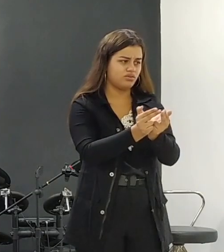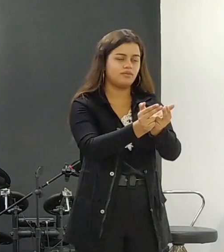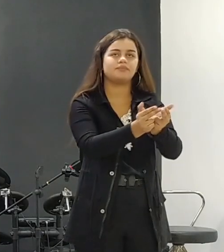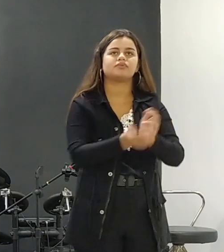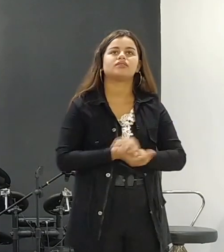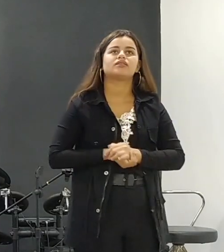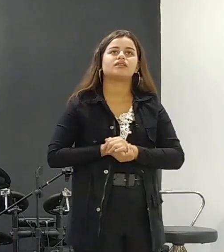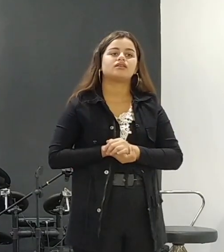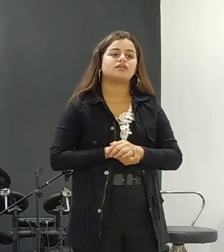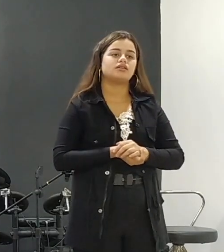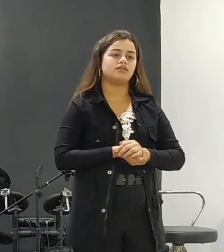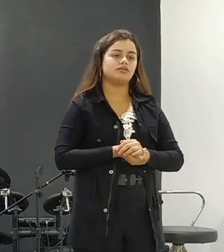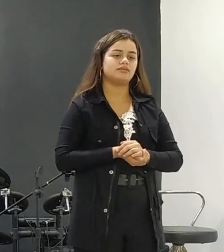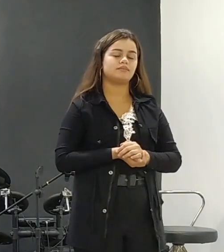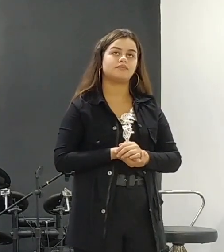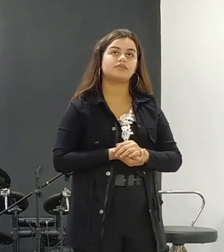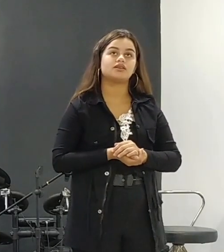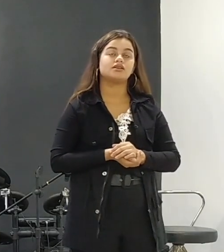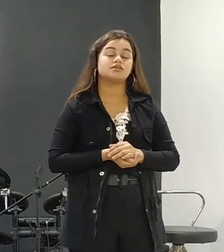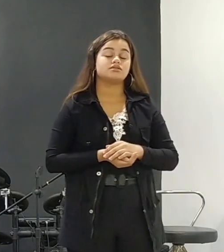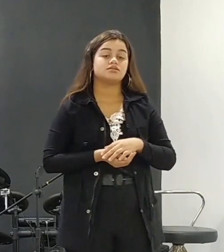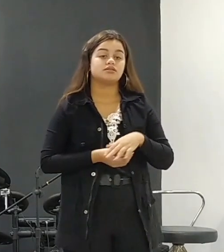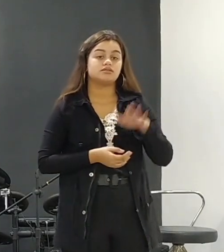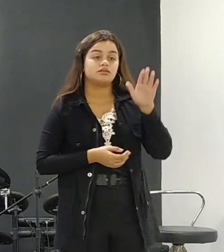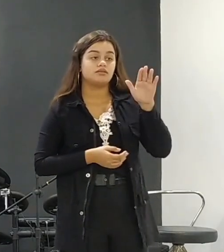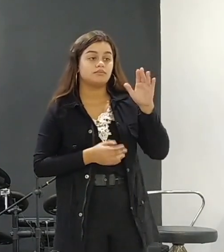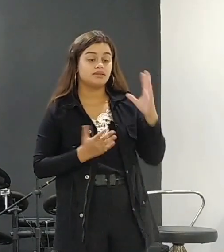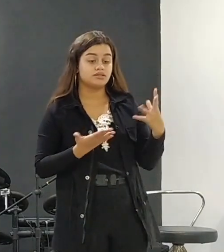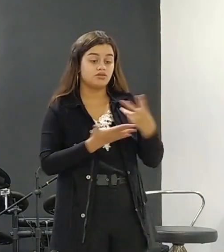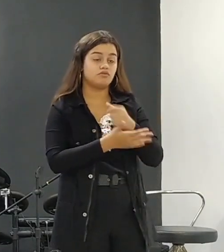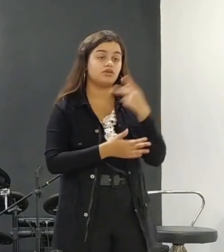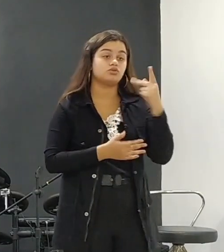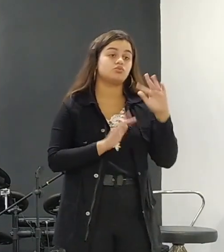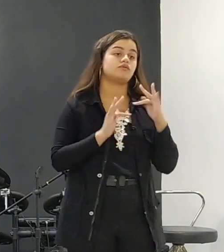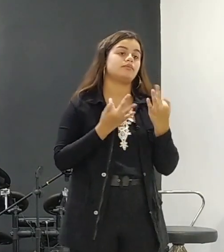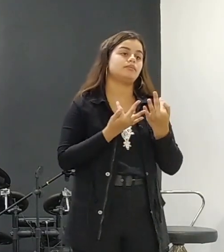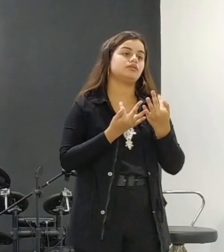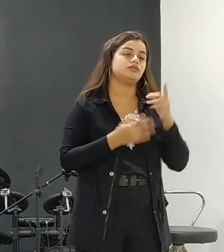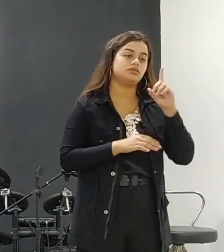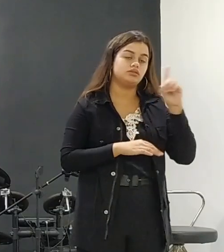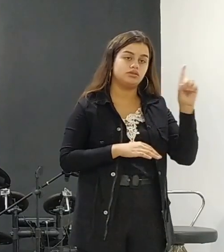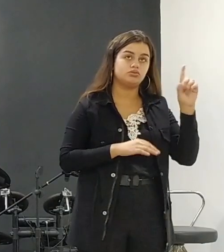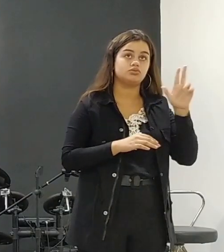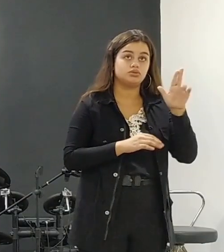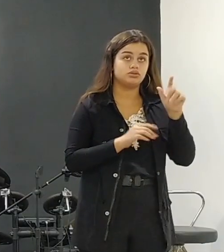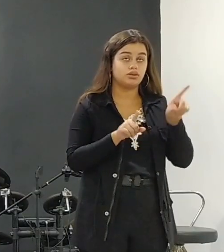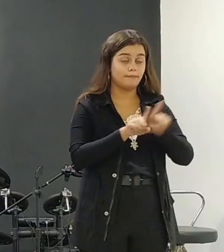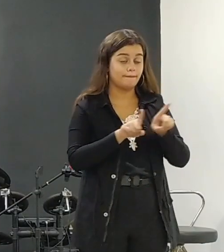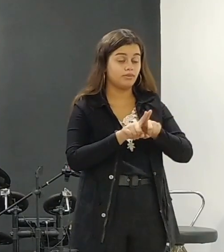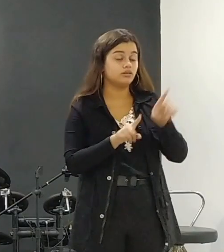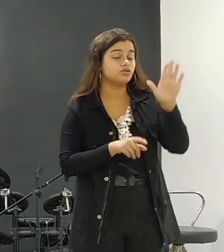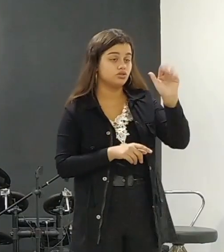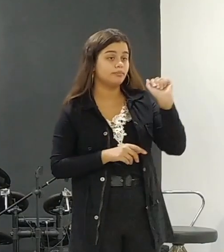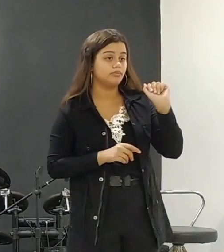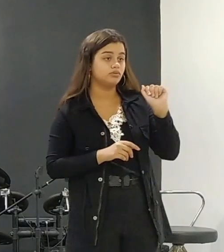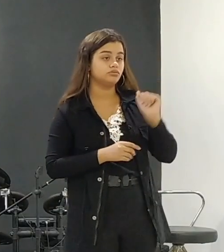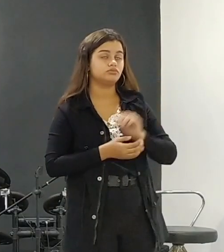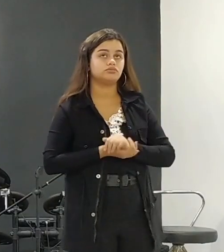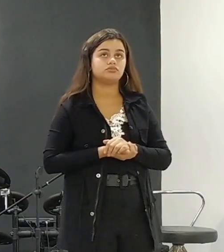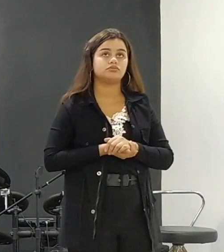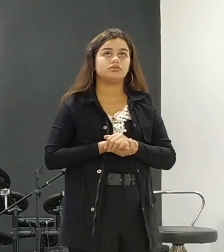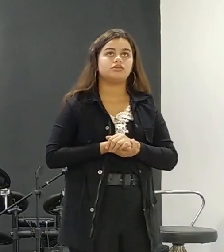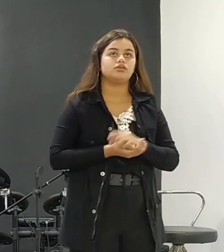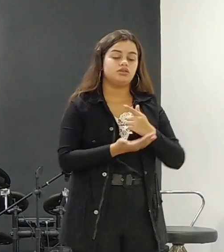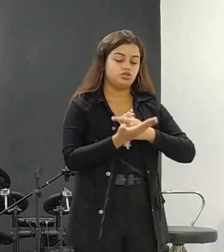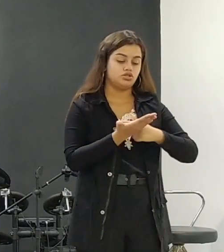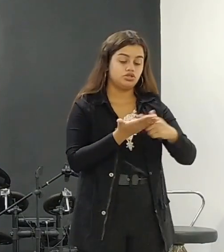para fazer era salvar a sua família. E Deus também está nos chamando para isso. Aleluia. Lá